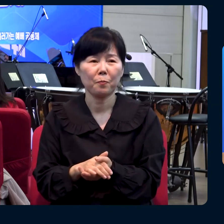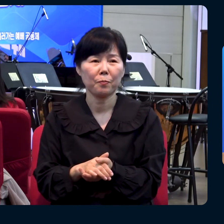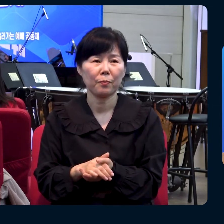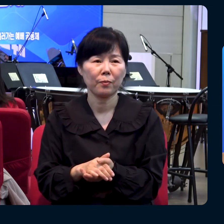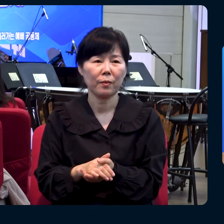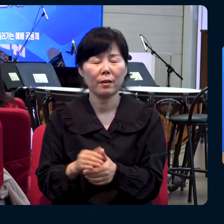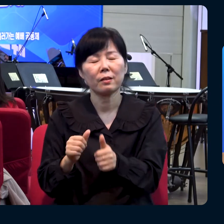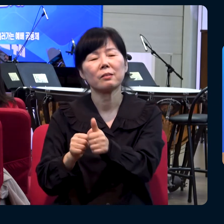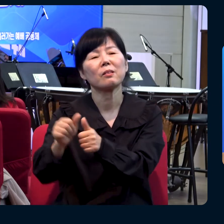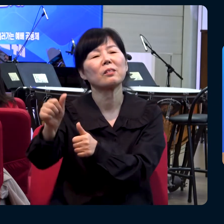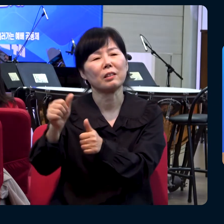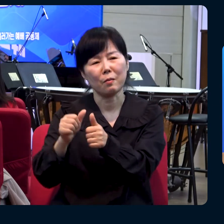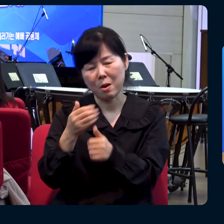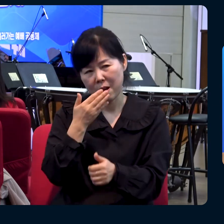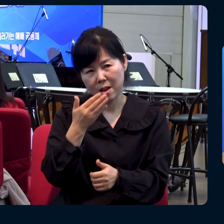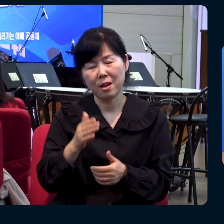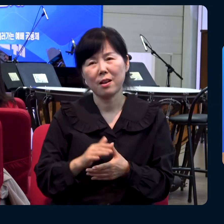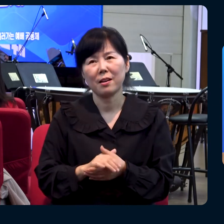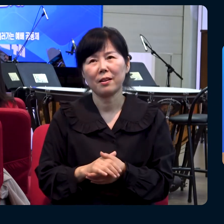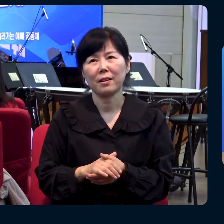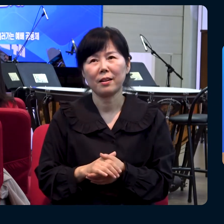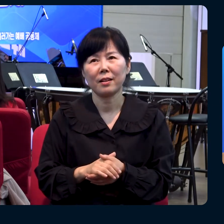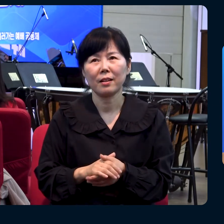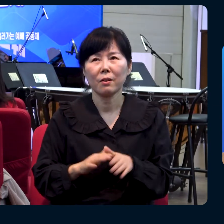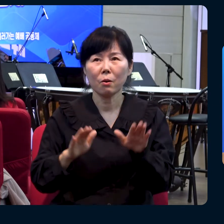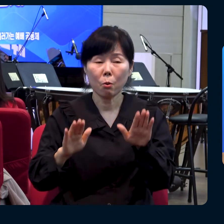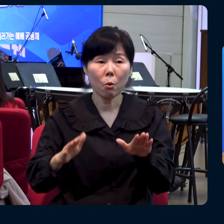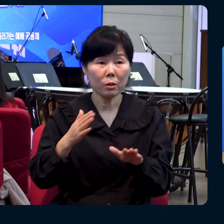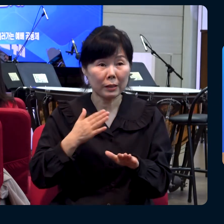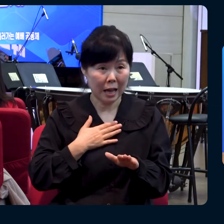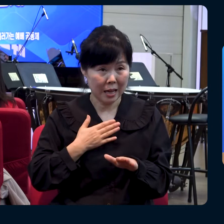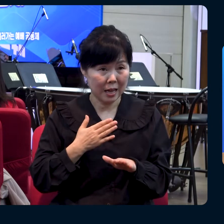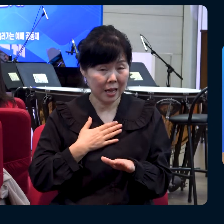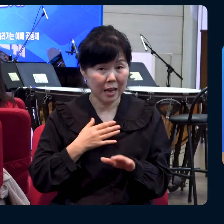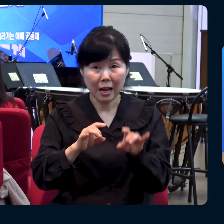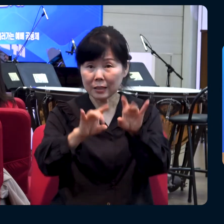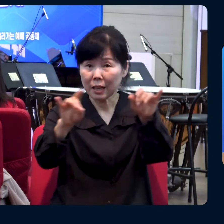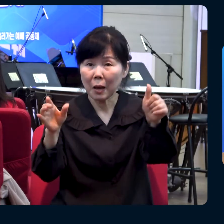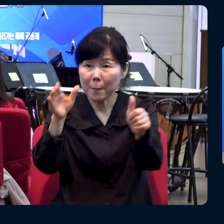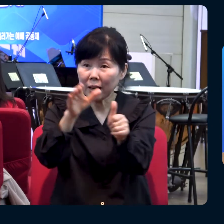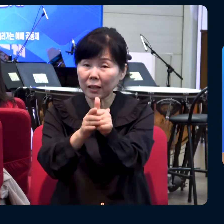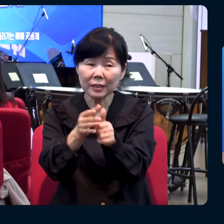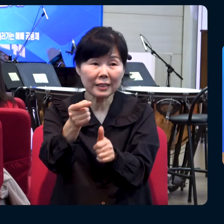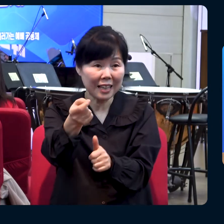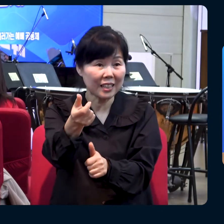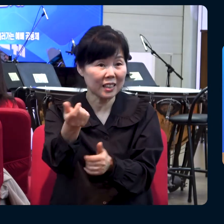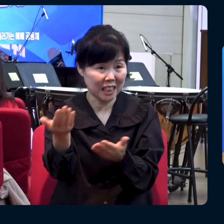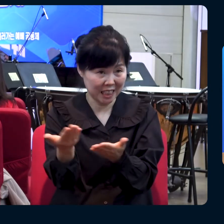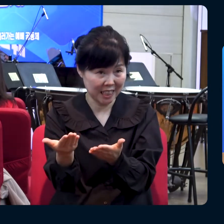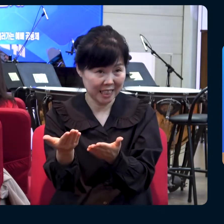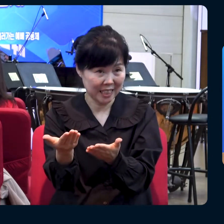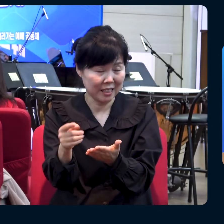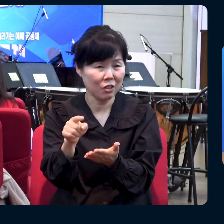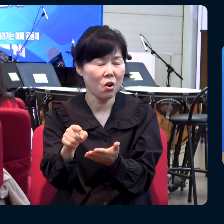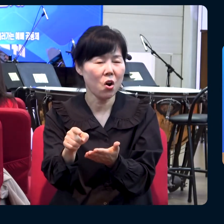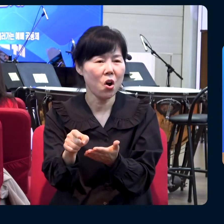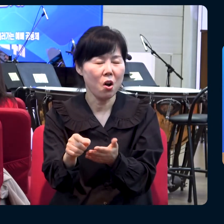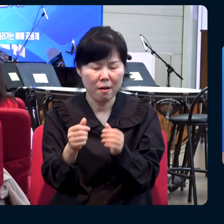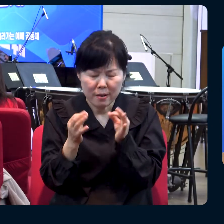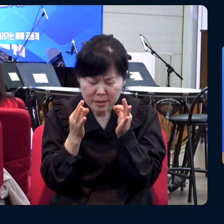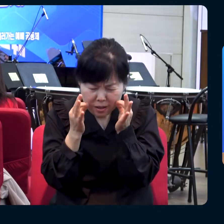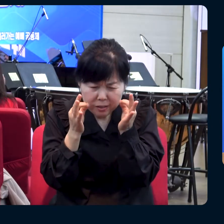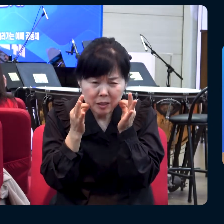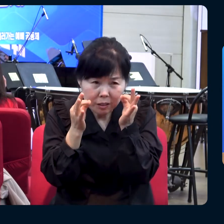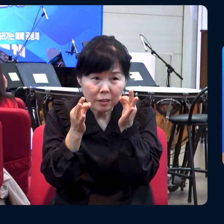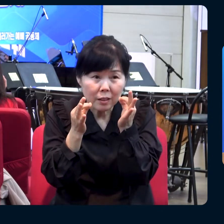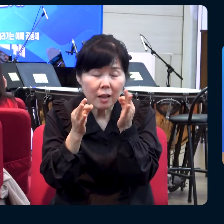승리는 거창한 일이라는 게 아닙니다. 오늘 나에게 맡겨진 작은 일에 최선을 다하는 것입니다.